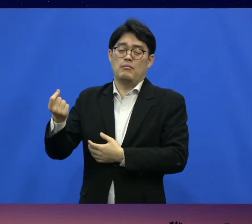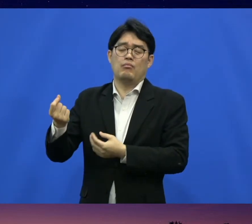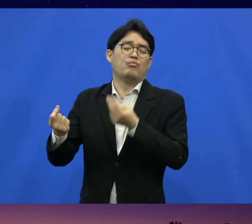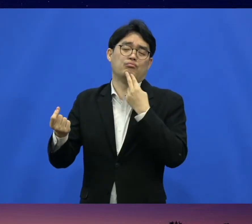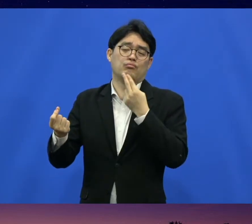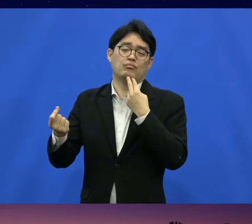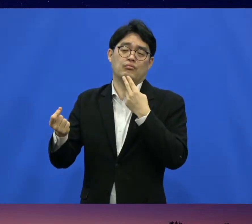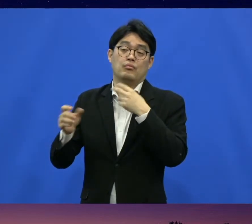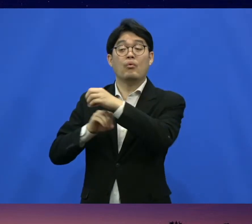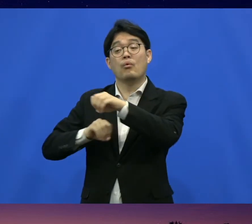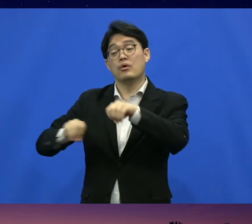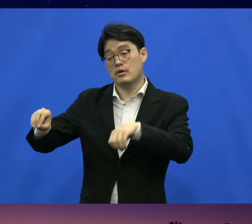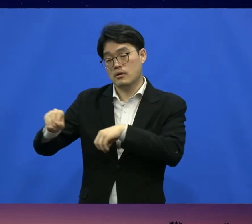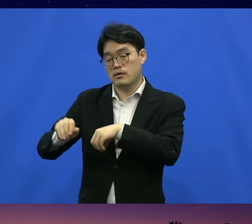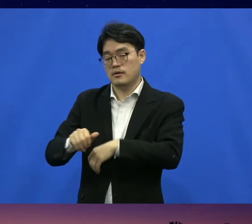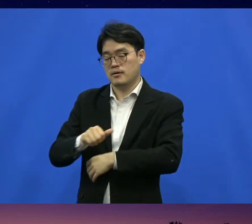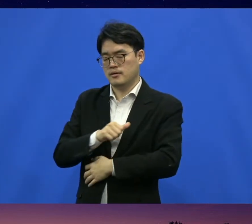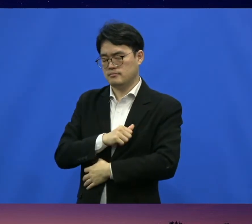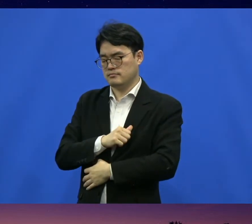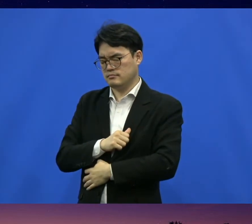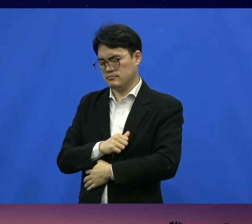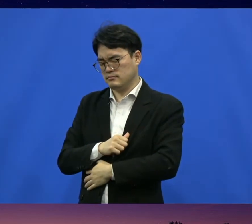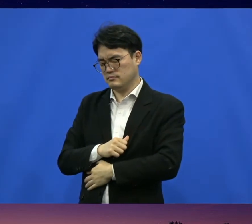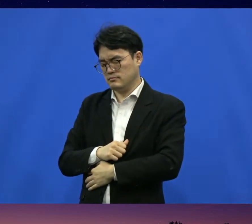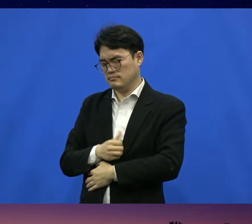돼요. 스피드가 아니에요.